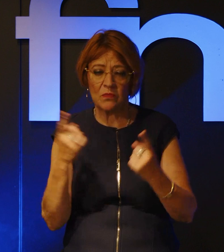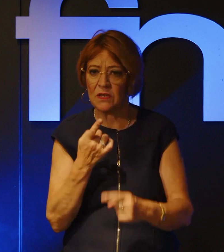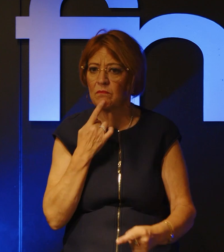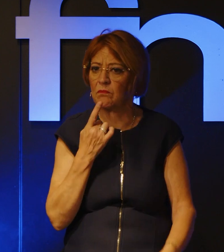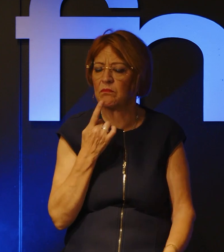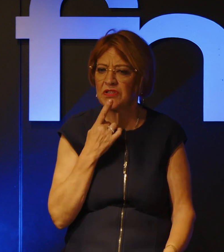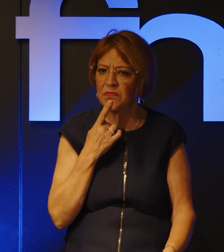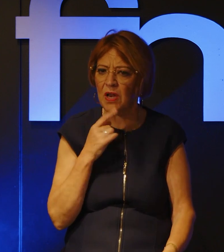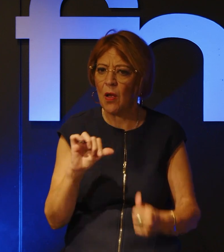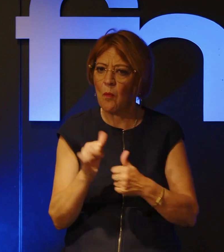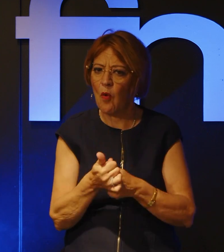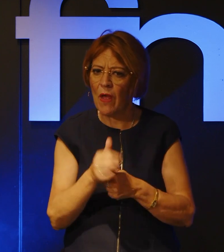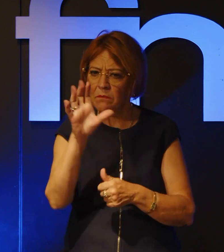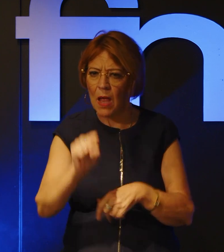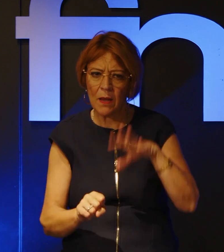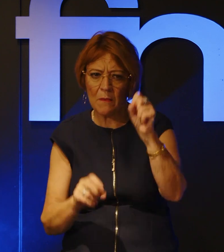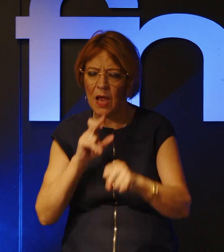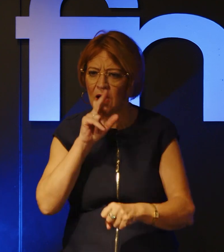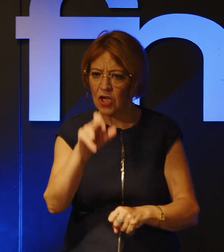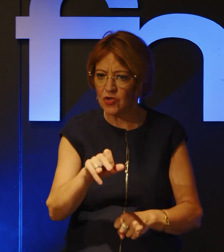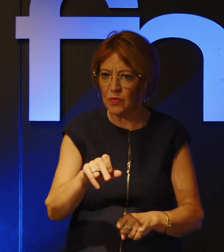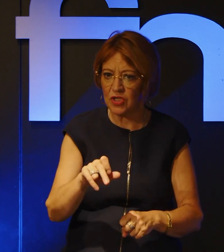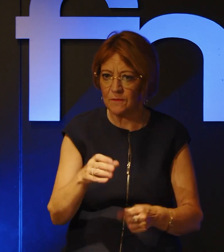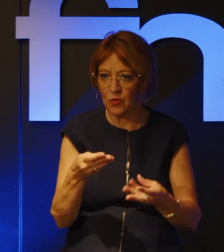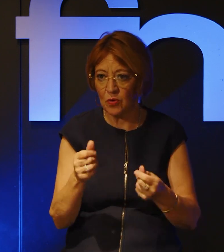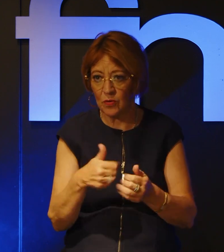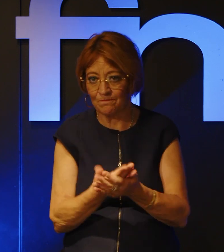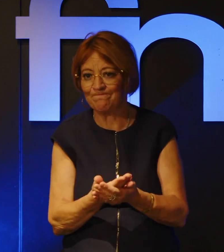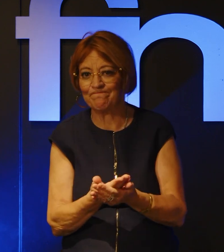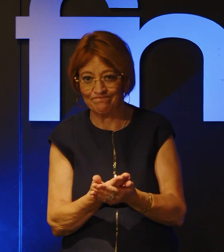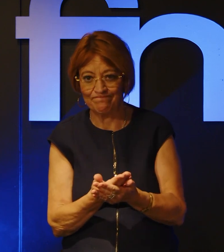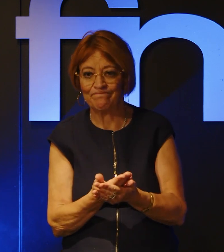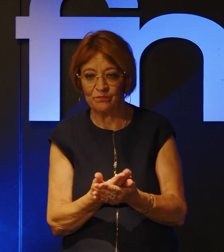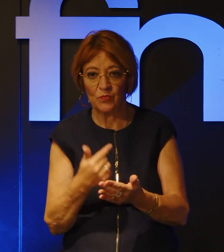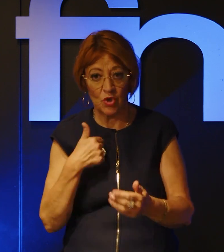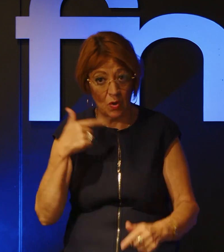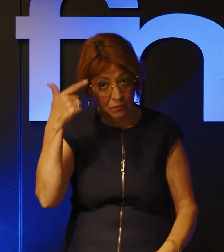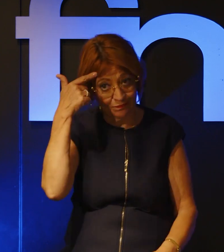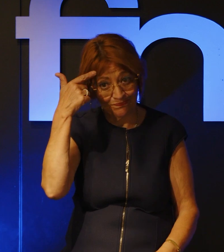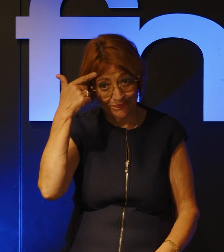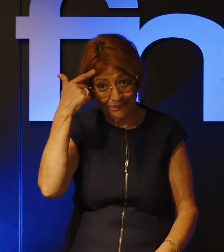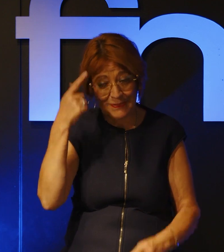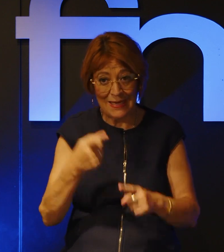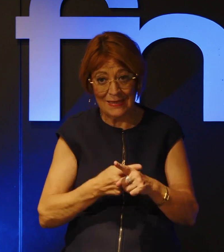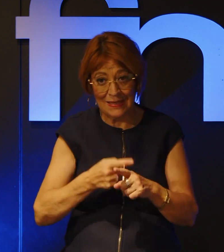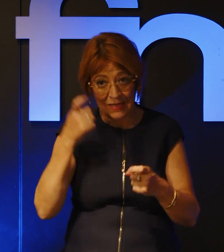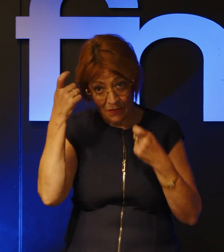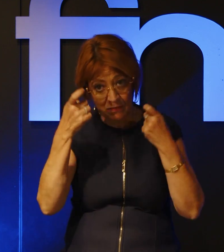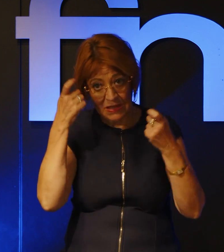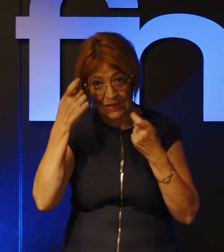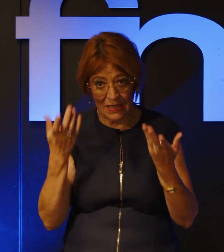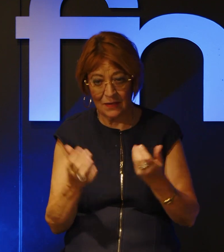perceber e a mudar aquilo que são as respostas os resultados o que eu acho que também é interessante aqui pensar